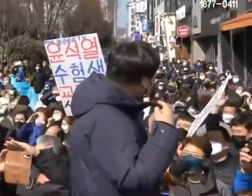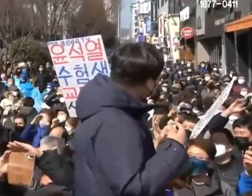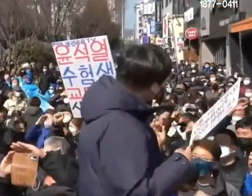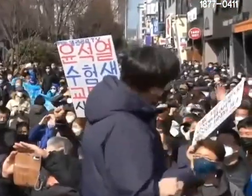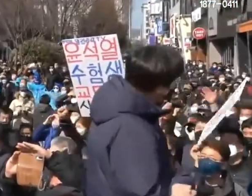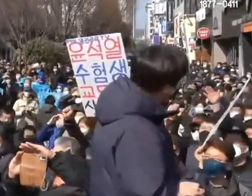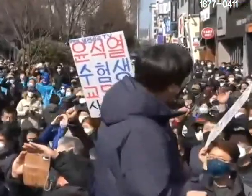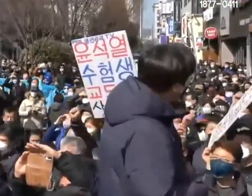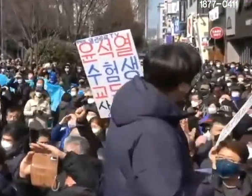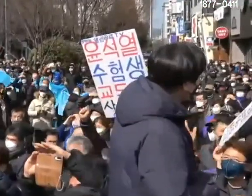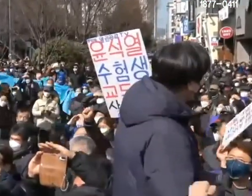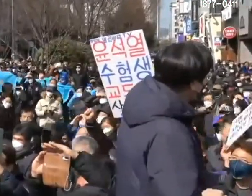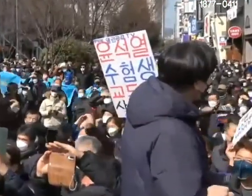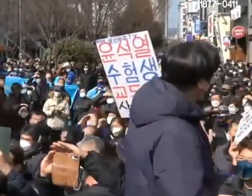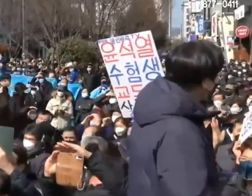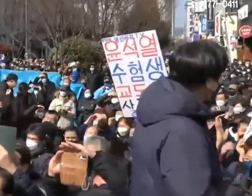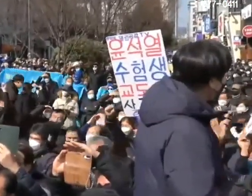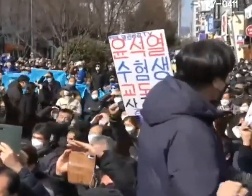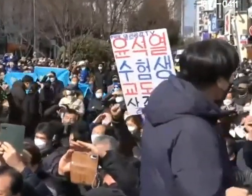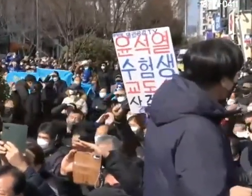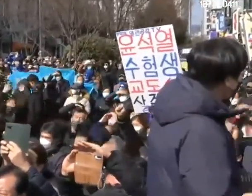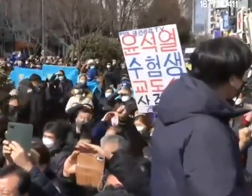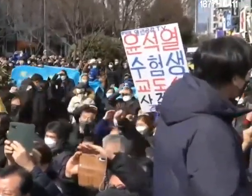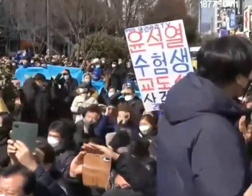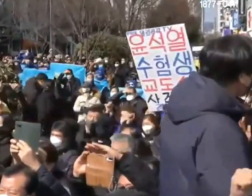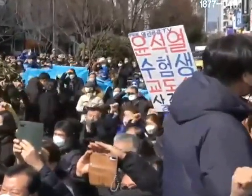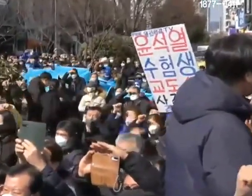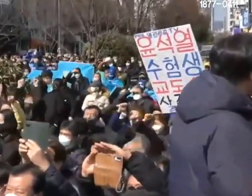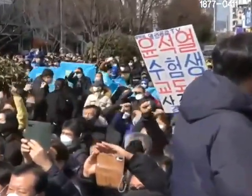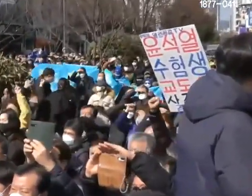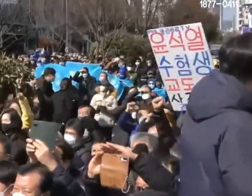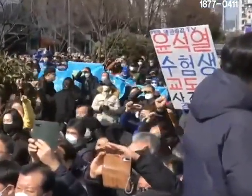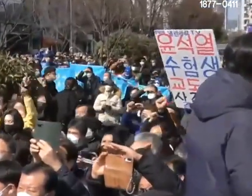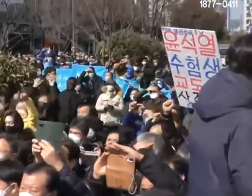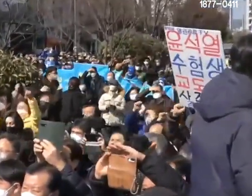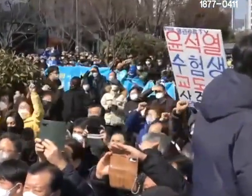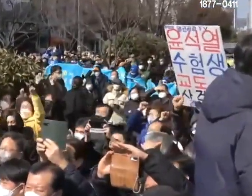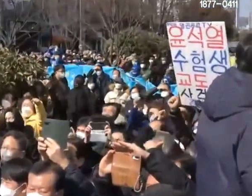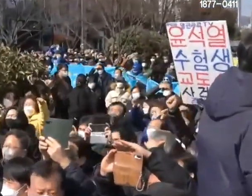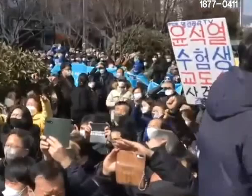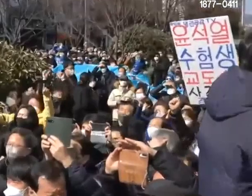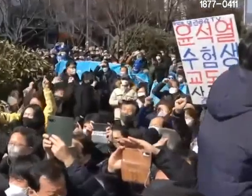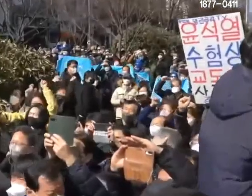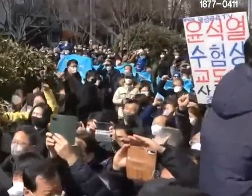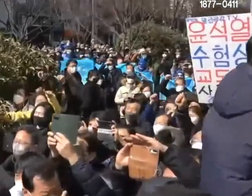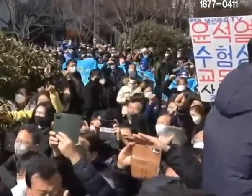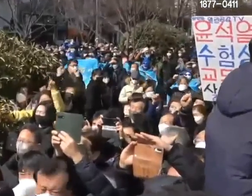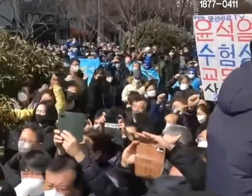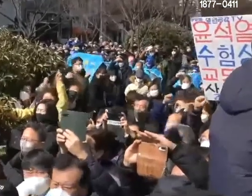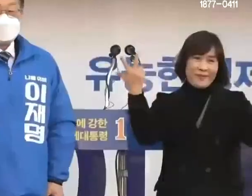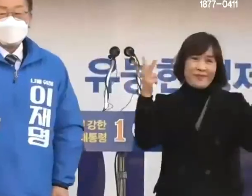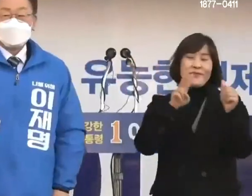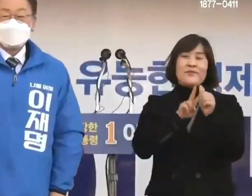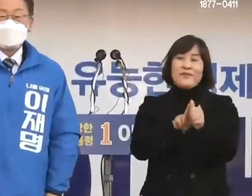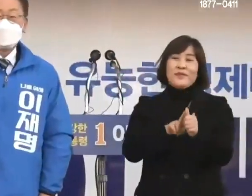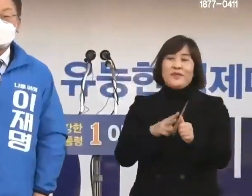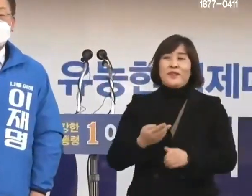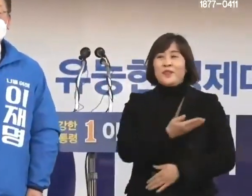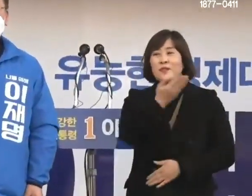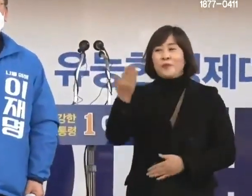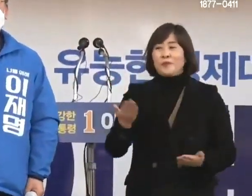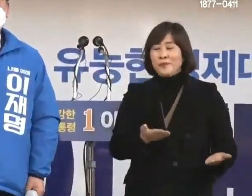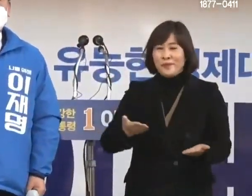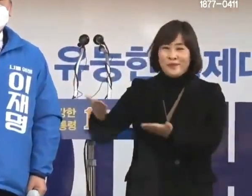네, 새로운 대한민국을 위한 우리 유일한 선택지 이재명 후보를